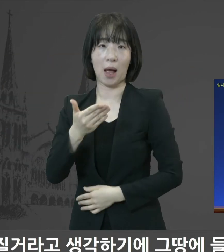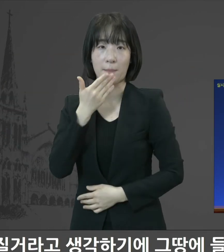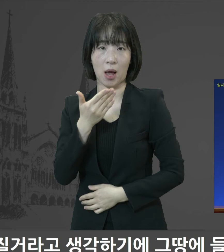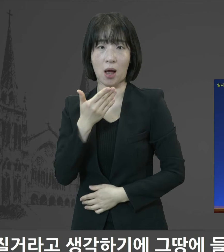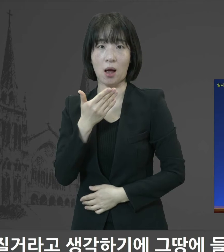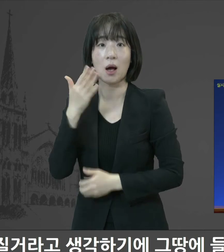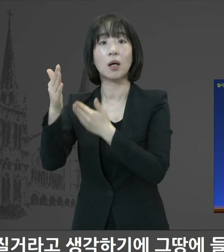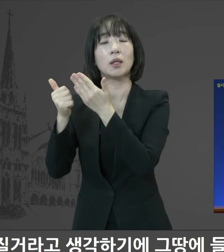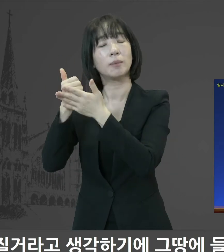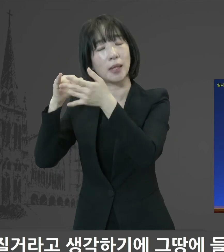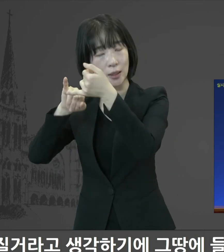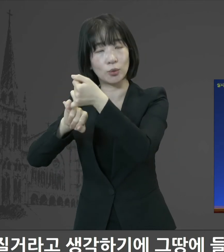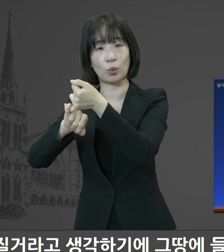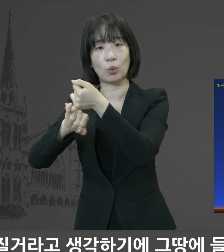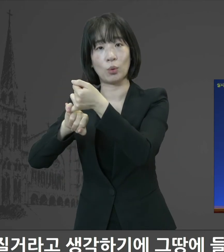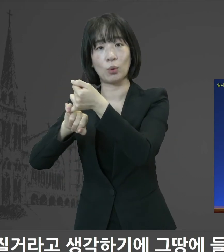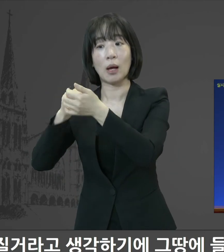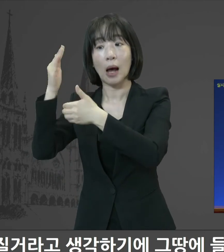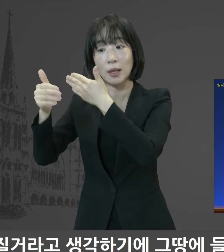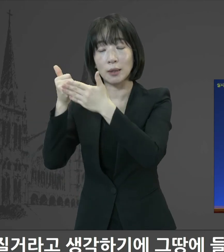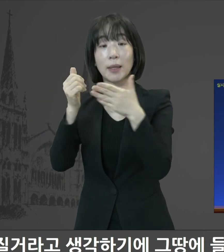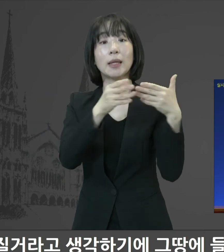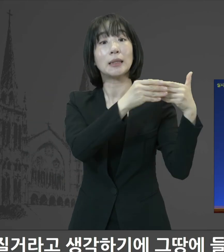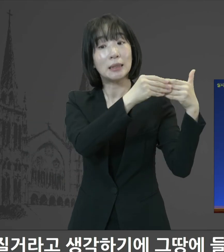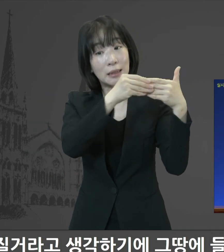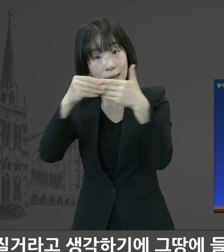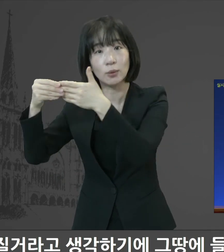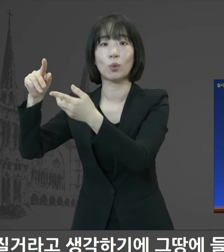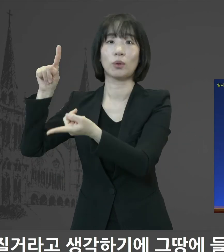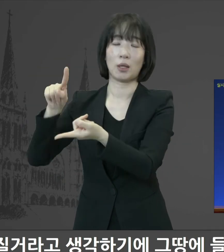어떻게? 하나님의 인도하심을 따라서.